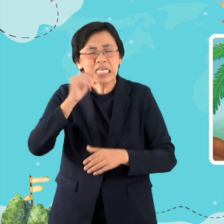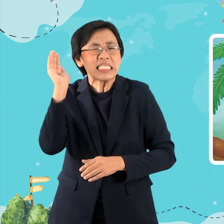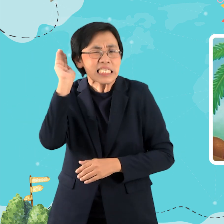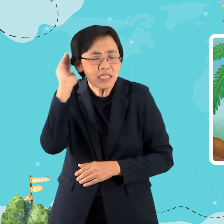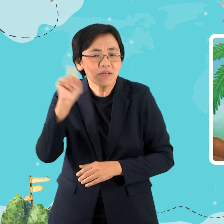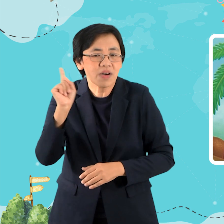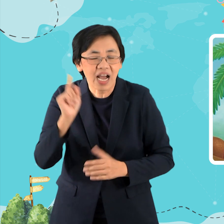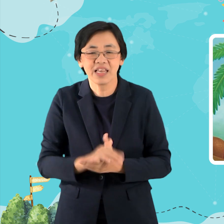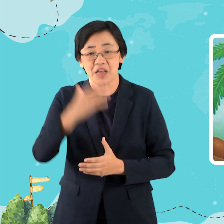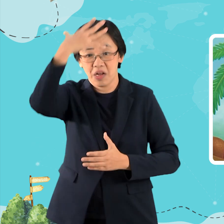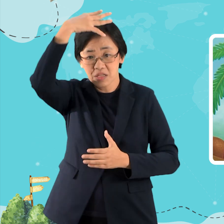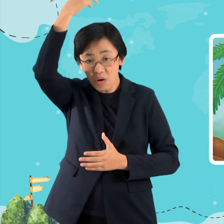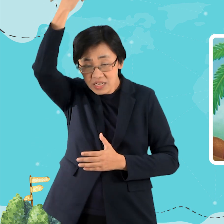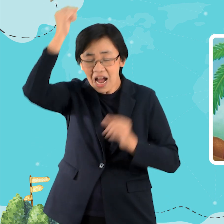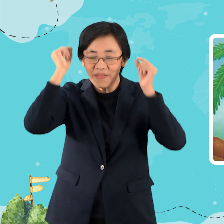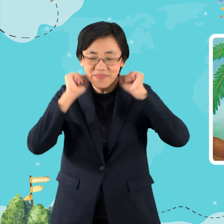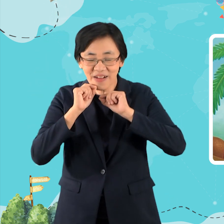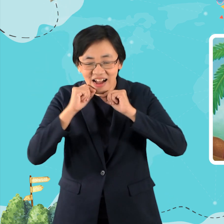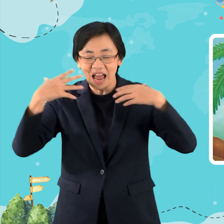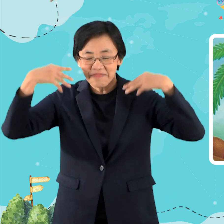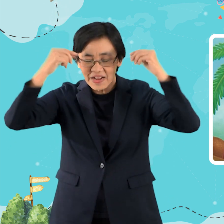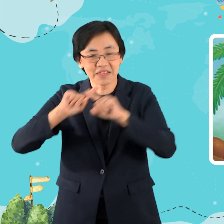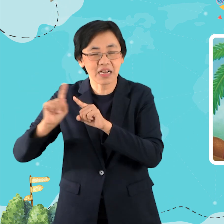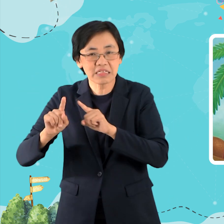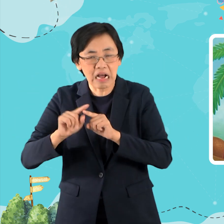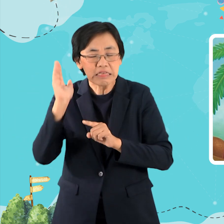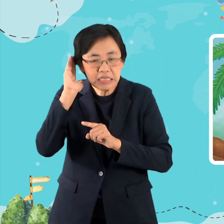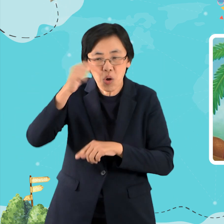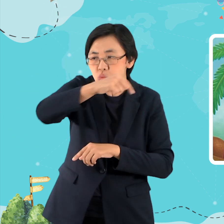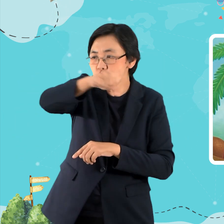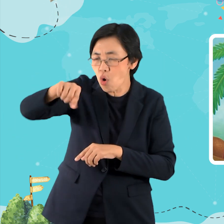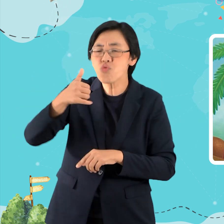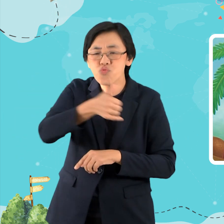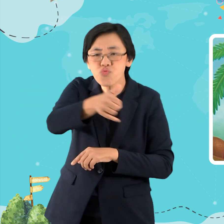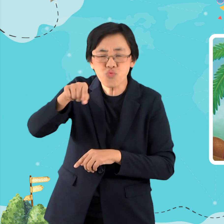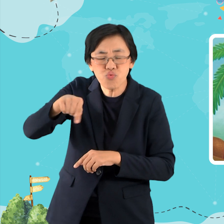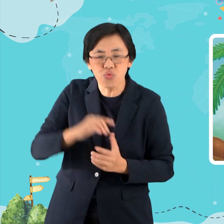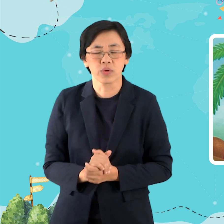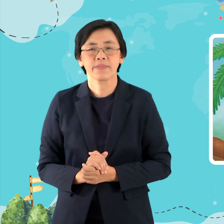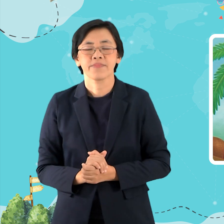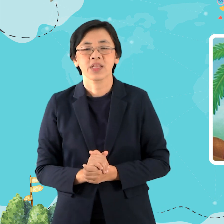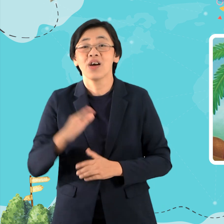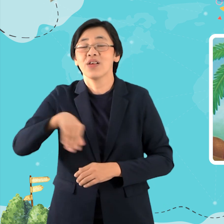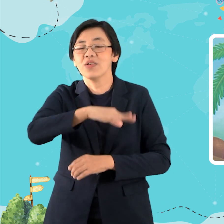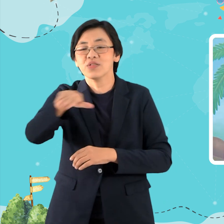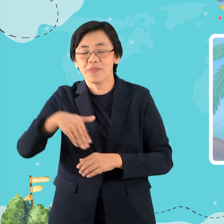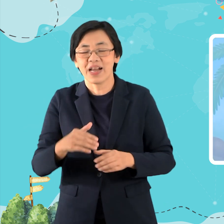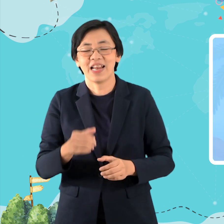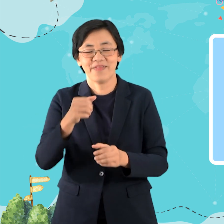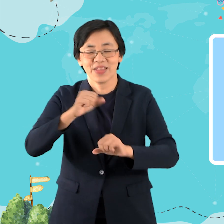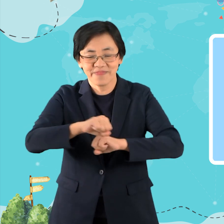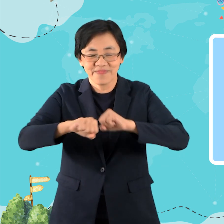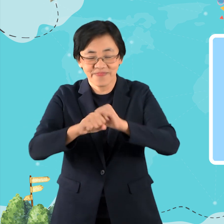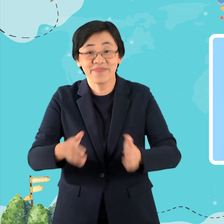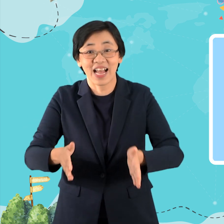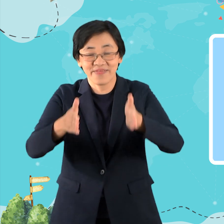เชื่อว่าเป็นสิ่งศักดิ์สิทธิ์ที่มีตัวตนอยู่ณที่ใดแห่งหนึ่งโดยทั่วไปนิยมสร้างศา